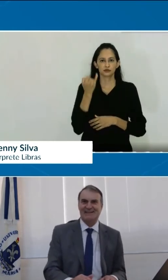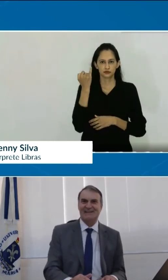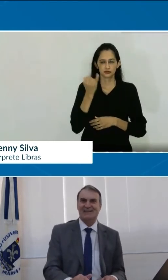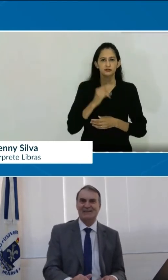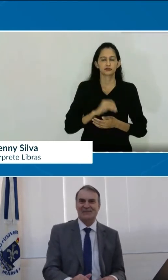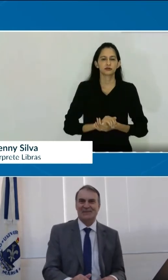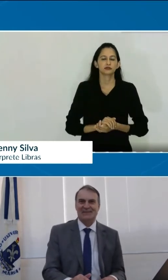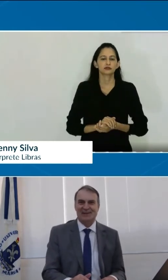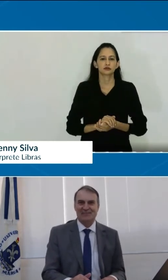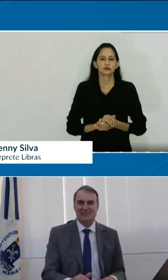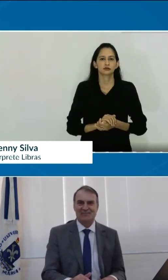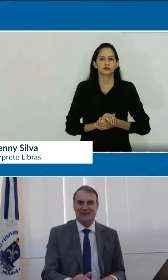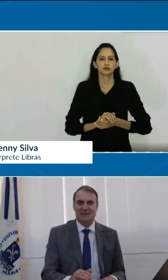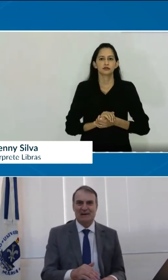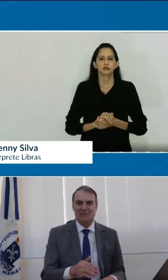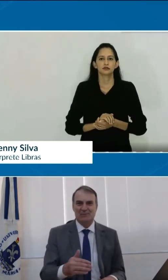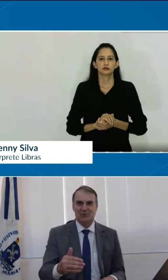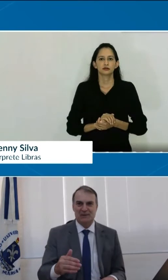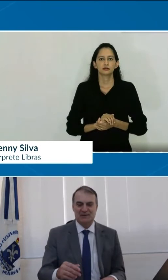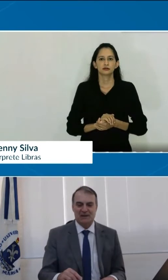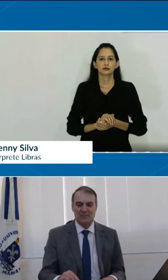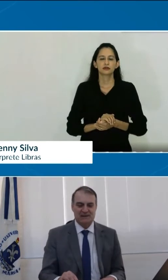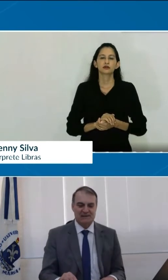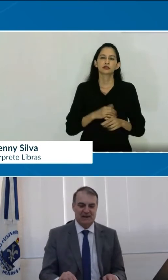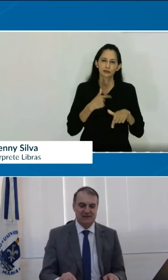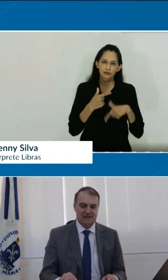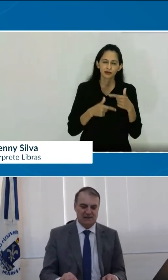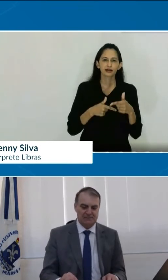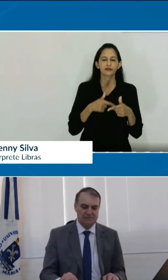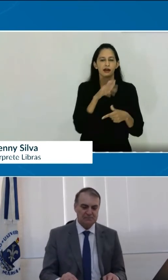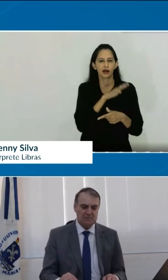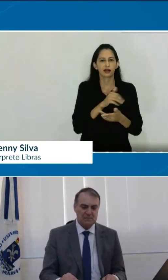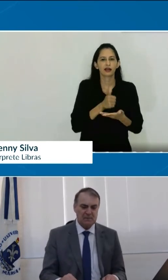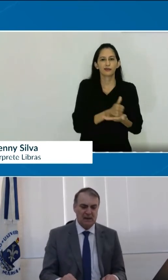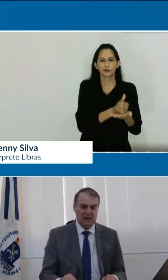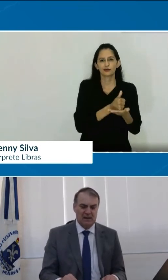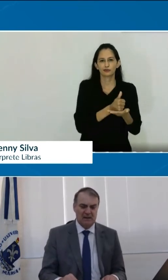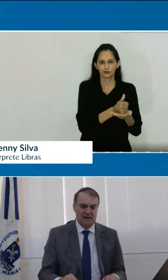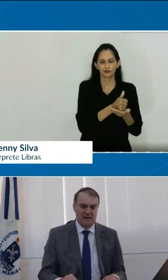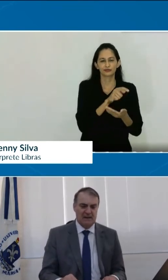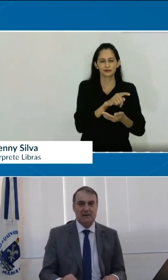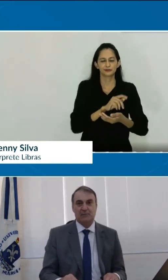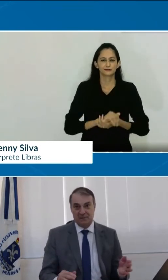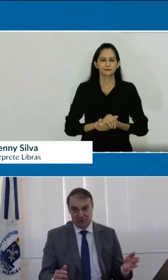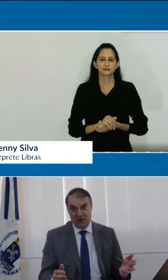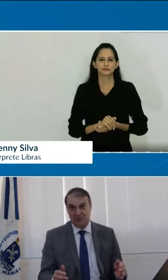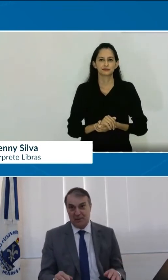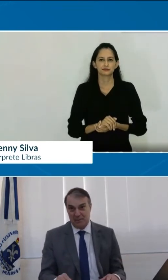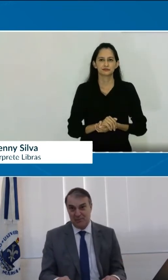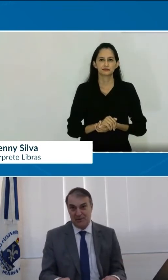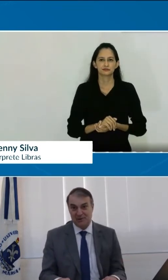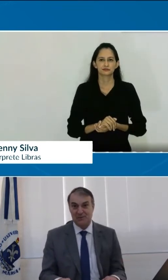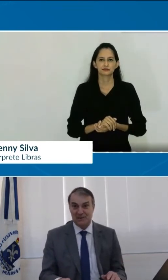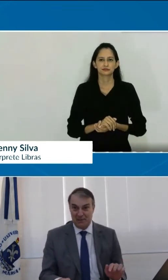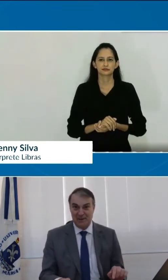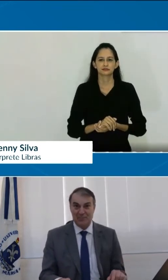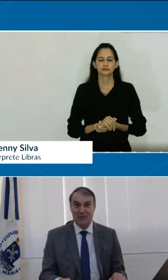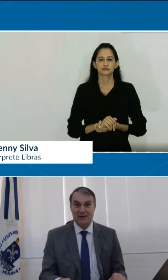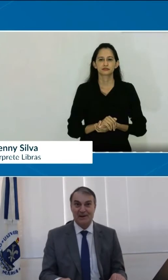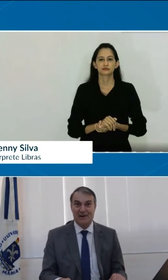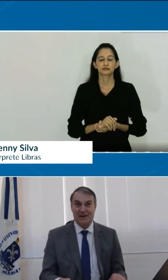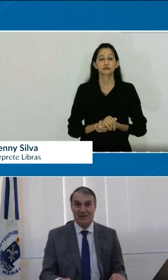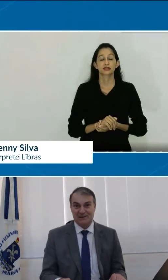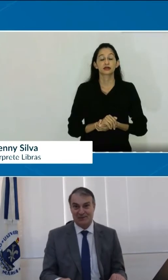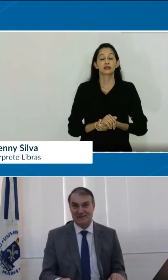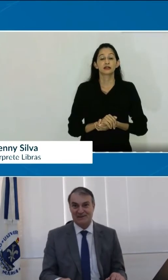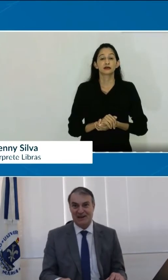dentista, então trabalhamos muito nesse campo da assistência aí. Então, histórico também por isso e também